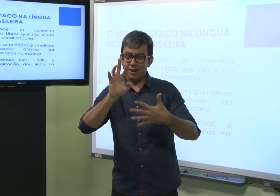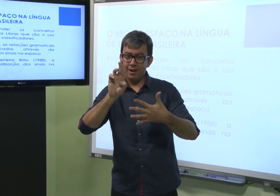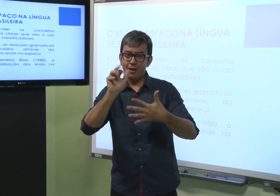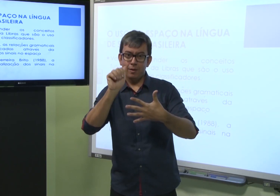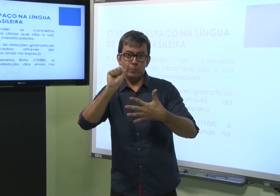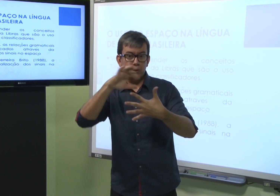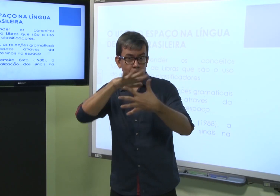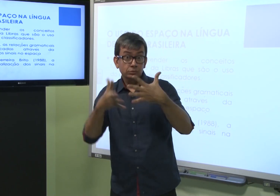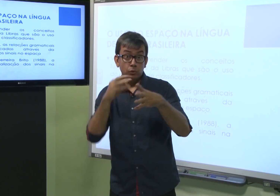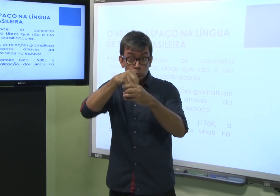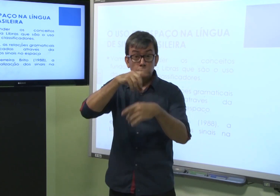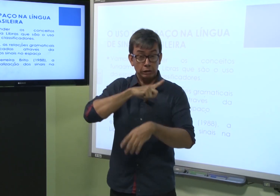Libras.